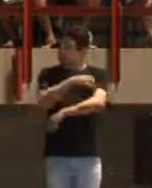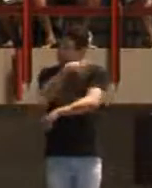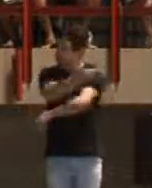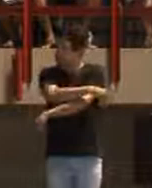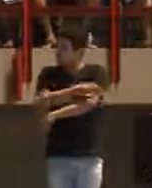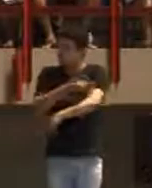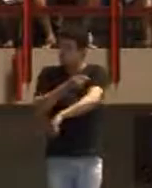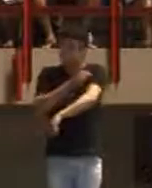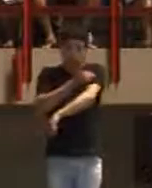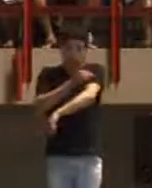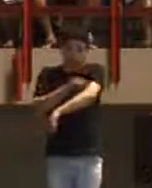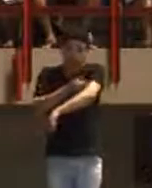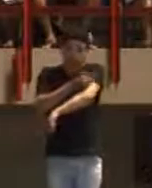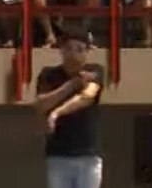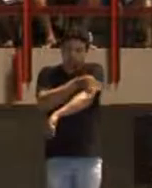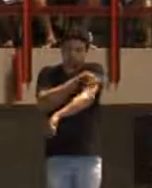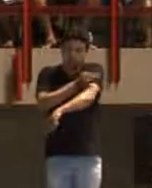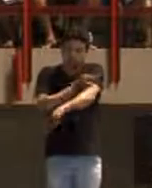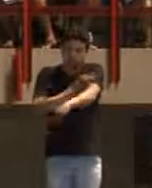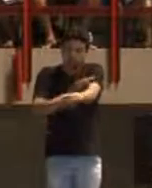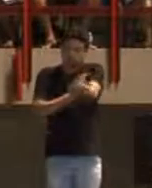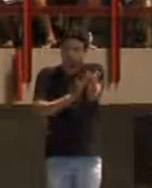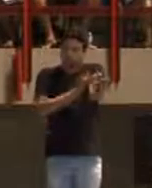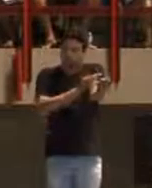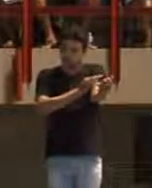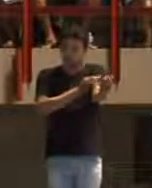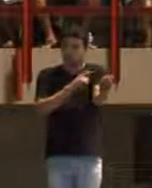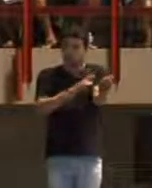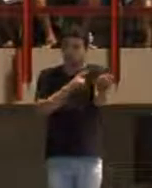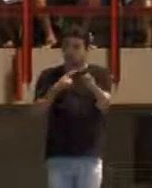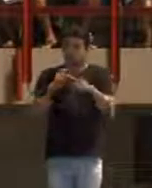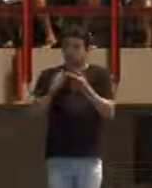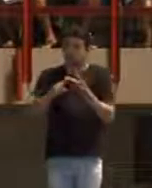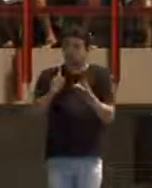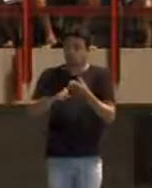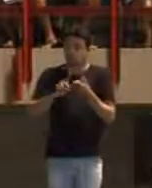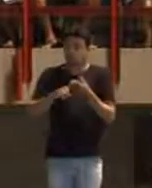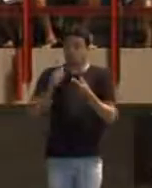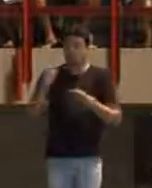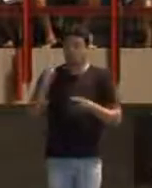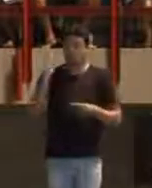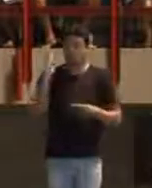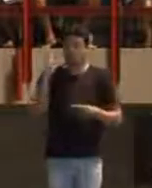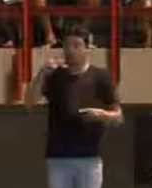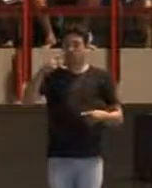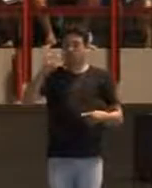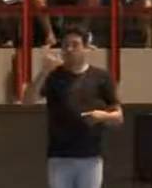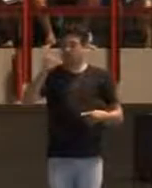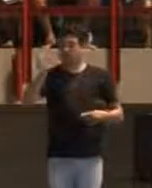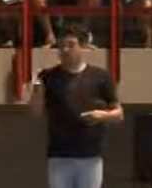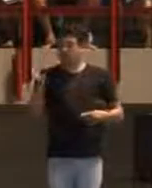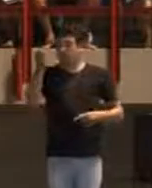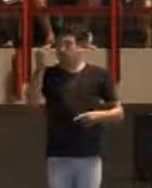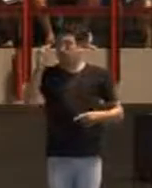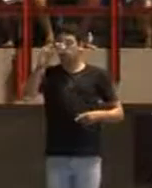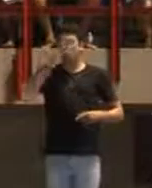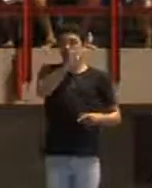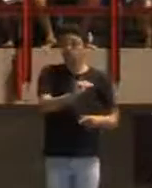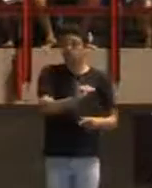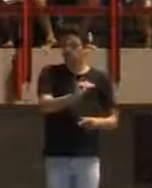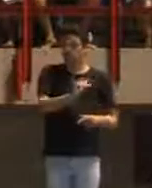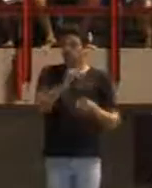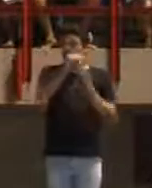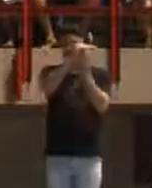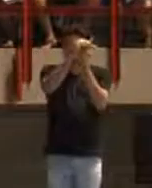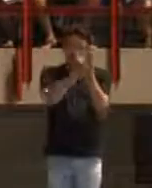está lá um bocado de manchazinha no seu corpo que se formou. As plaquetas aumentam ou diminuem? Diminuem,